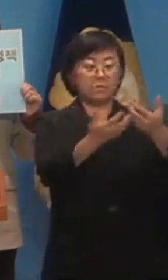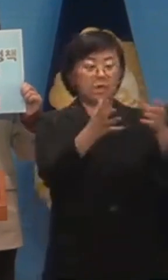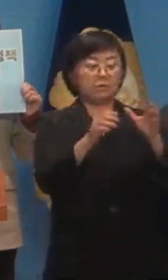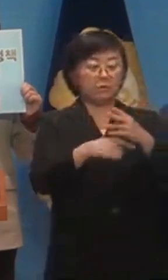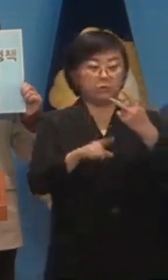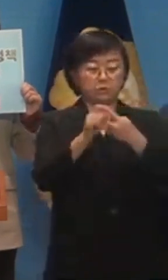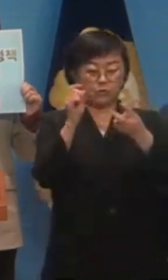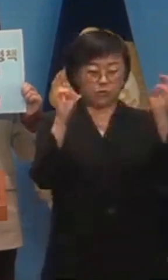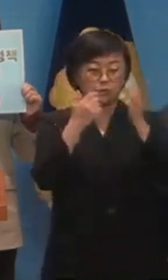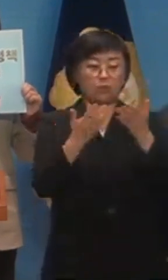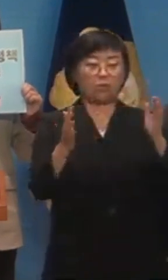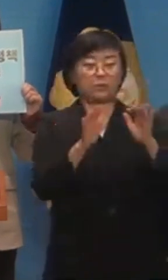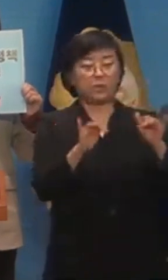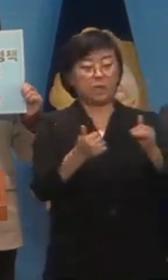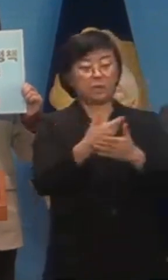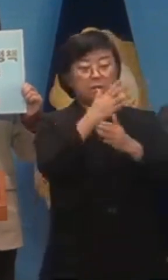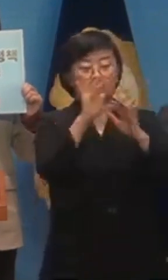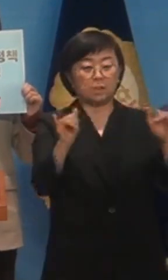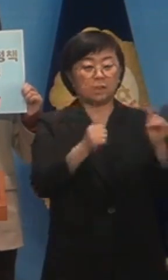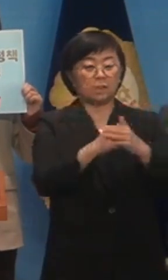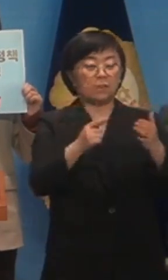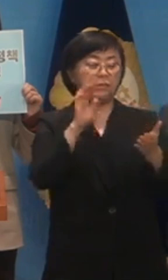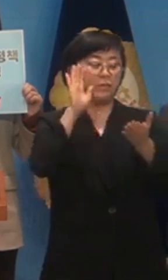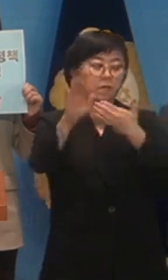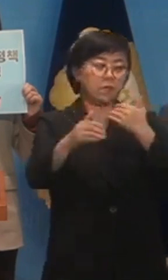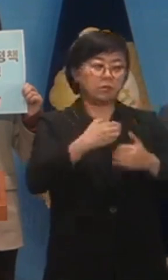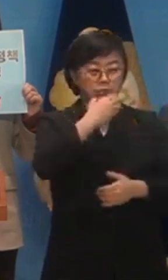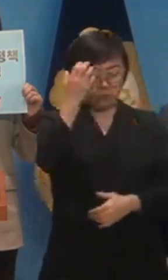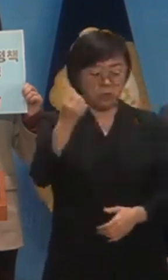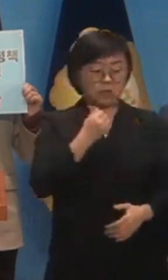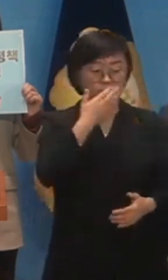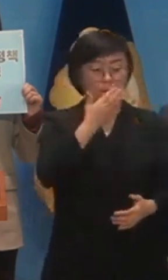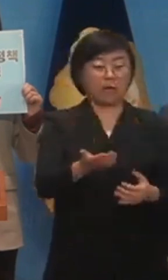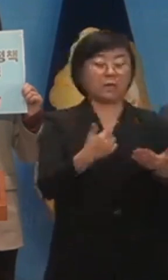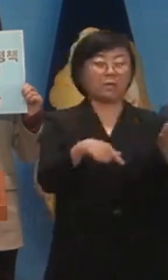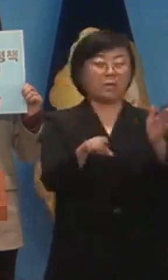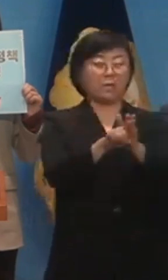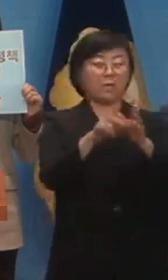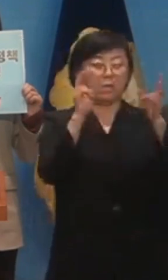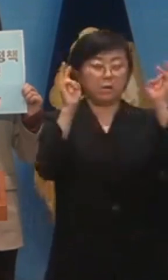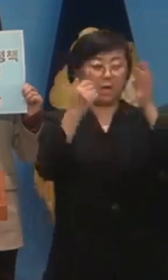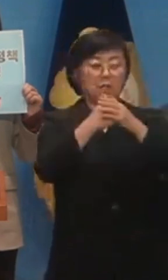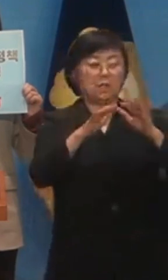청년진보당은 중소기업 노동자, 청년들이 미래를 꿈꿀 수 있도록